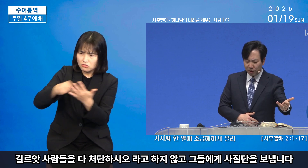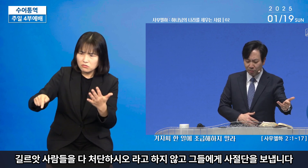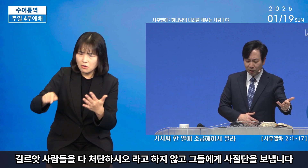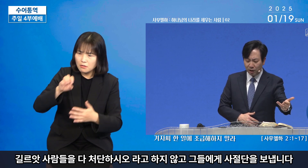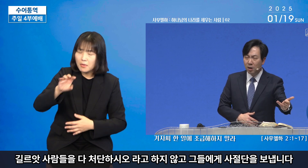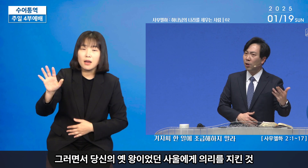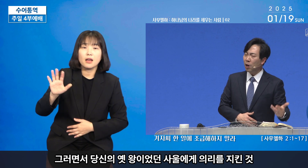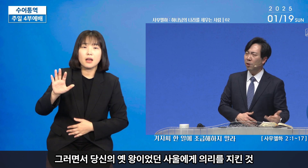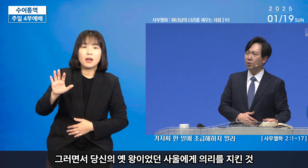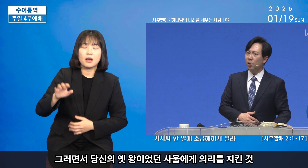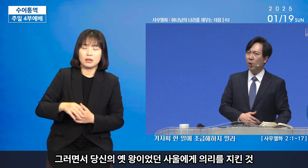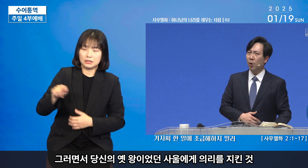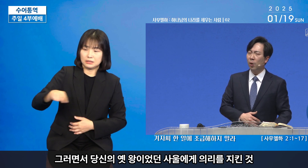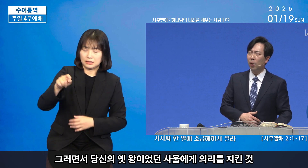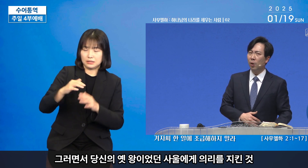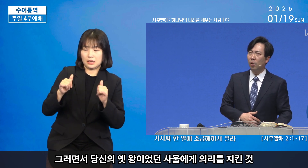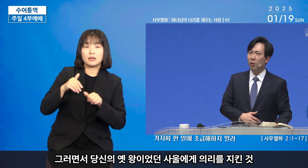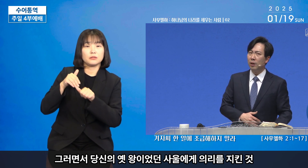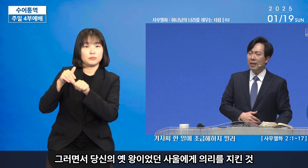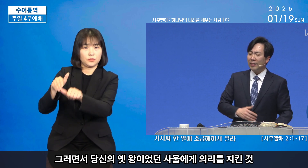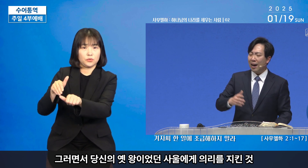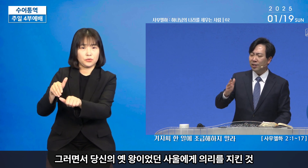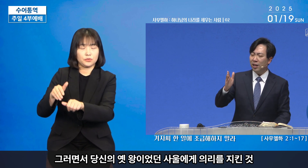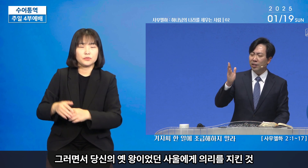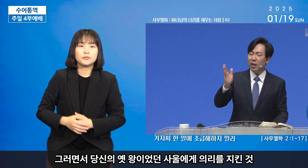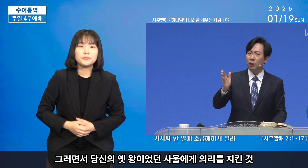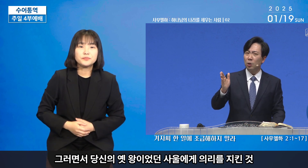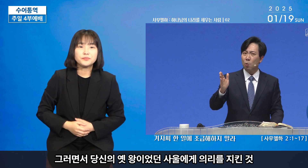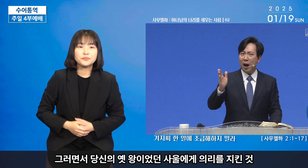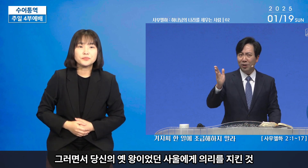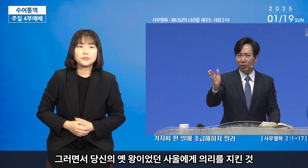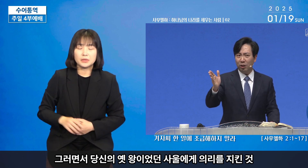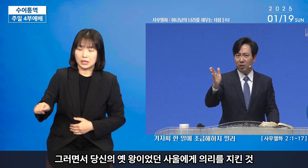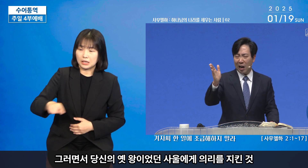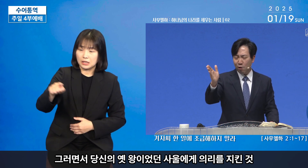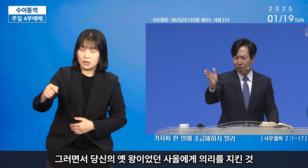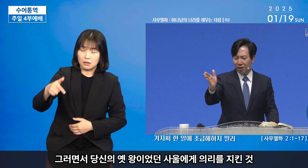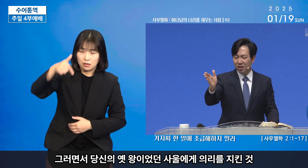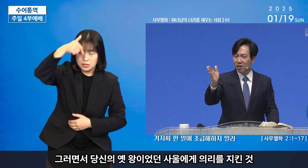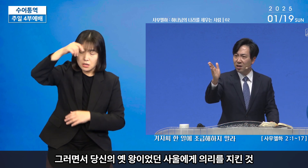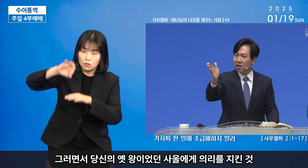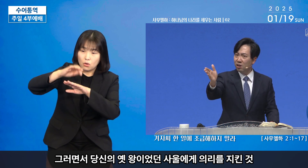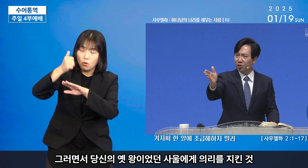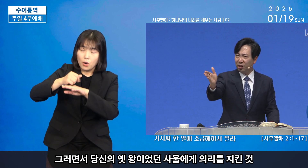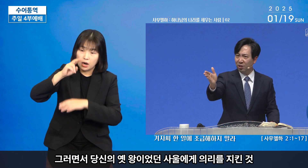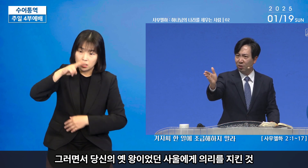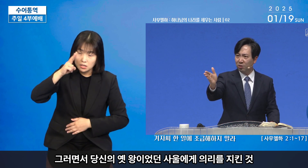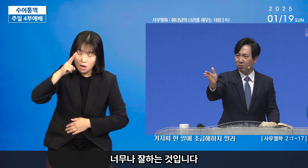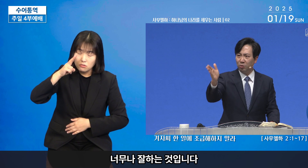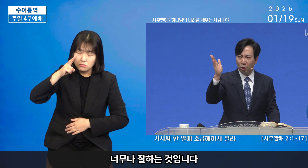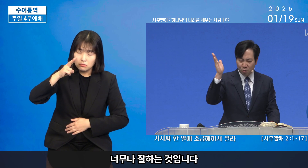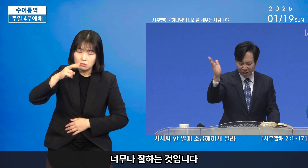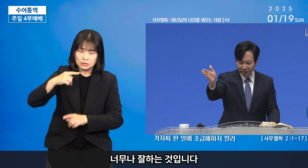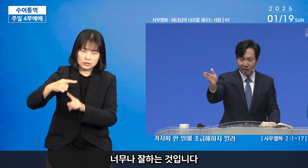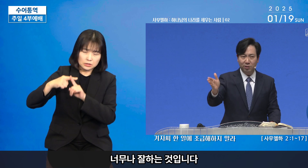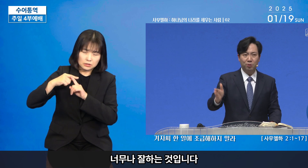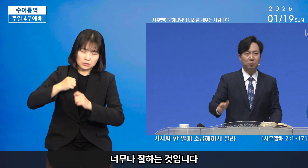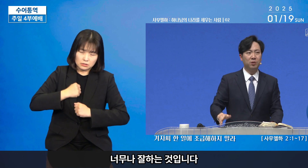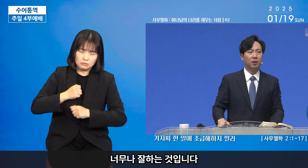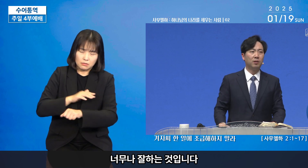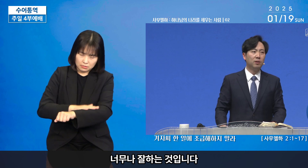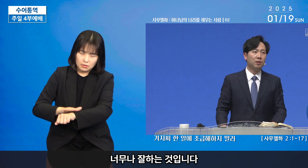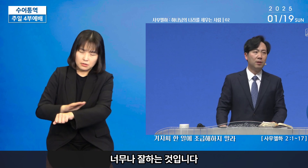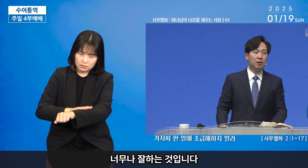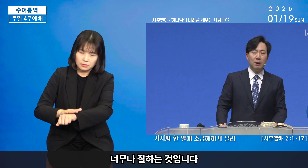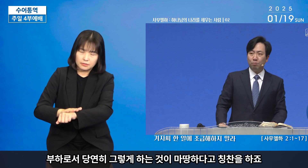사절단을 보냅니다. 그러면서 당신의 옛 왕이었던 사울에게 의를 지킨 것 너무나 잘하는